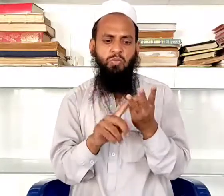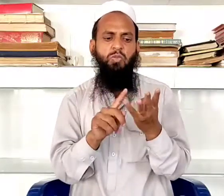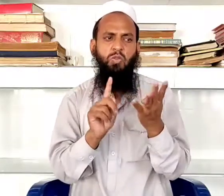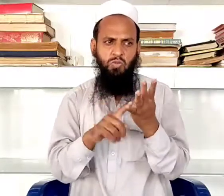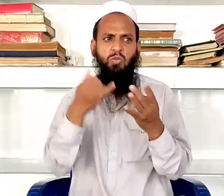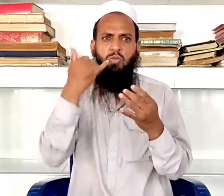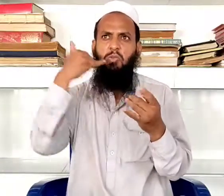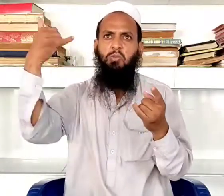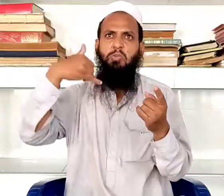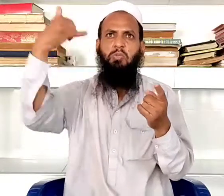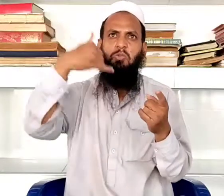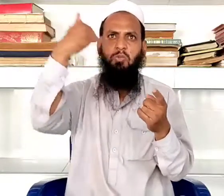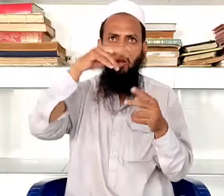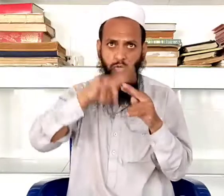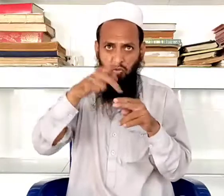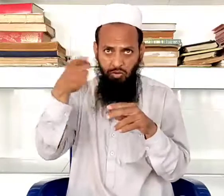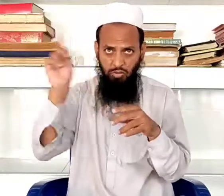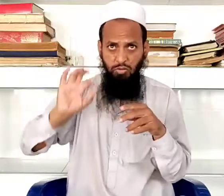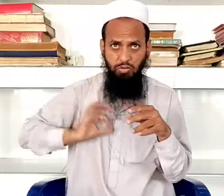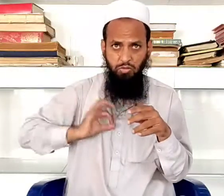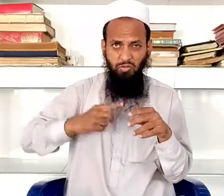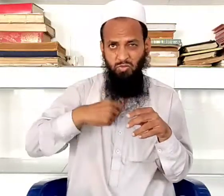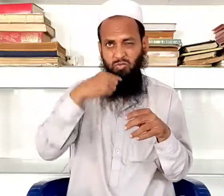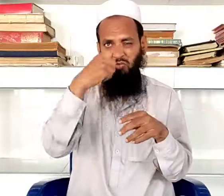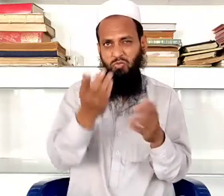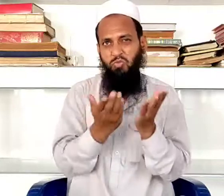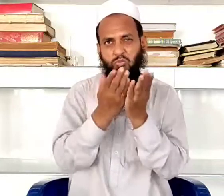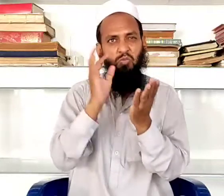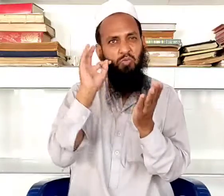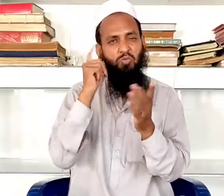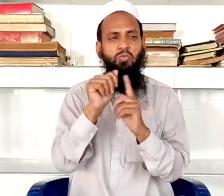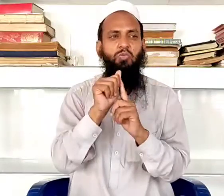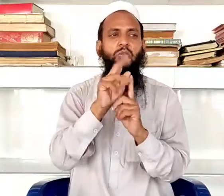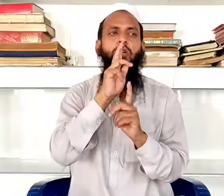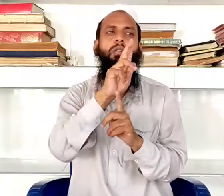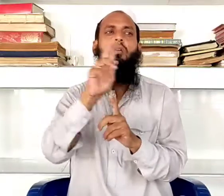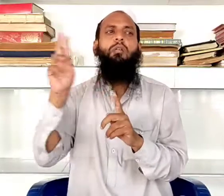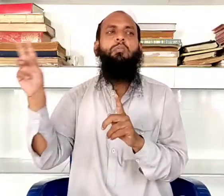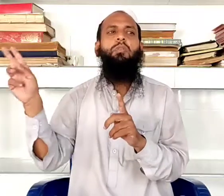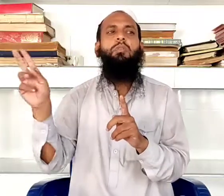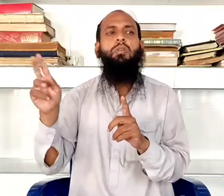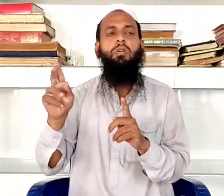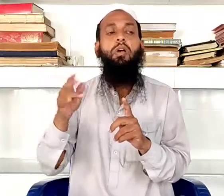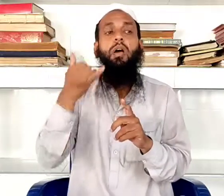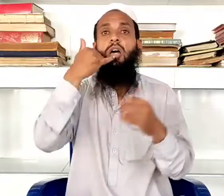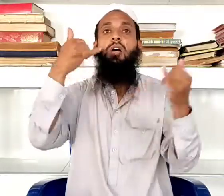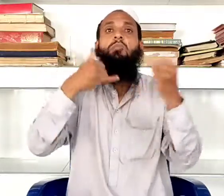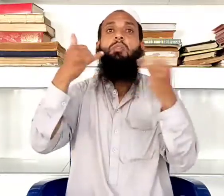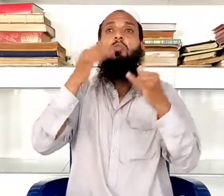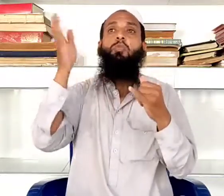ਉੱਤਰ ਦੁਆ ਦੁਆ ਕੀਤੀ ਹੈ ਕਿ ਸਾਡੇ ਵਾਸਤੇ ਖੁਸ਼ੀ ਦੁਆ ਕਰਵਾਈ ਜਾਏ ਜੁਮੇ ਦੇ ਅੰਦਰ ਉਹਨਾਂ ਤਮਾਮ ਵਾਸਤੇ ਦੁਆ ਕਰੋ ਜਿਹਨਾਂ ਜਿਹਨਾਂ